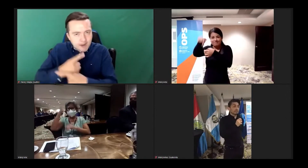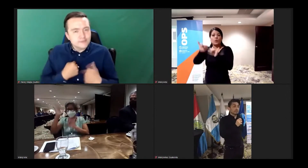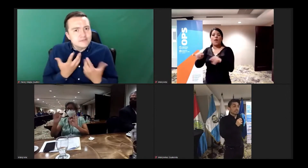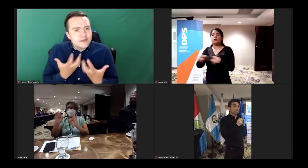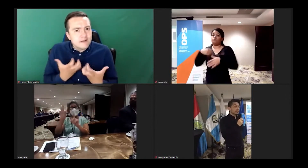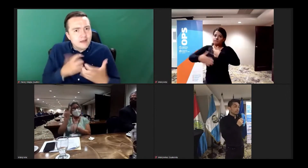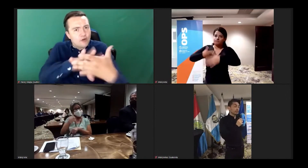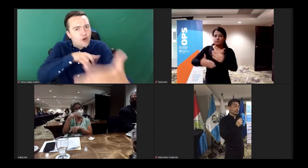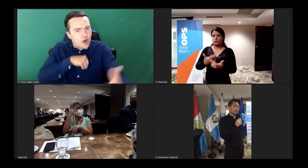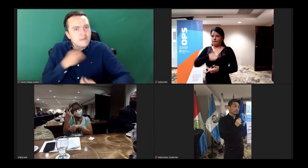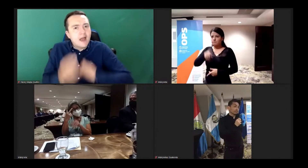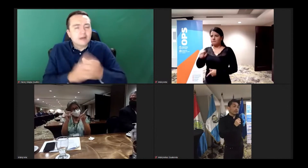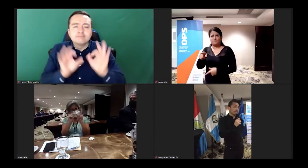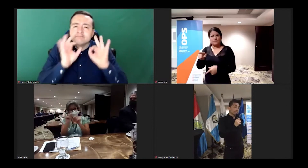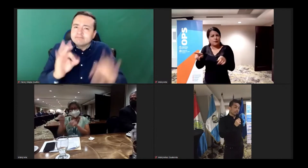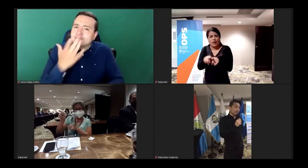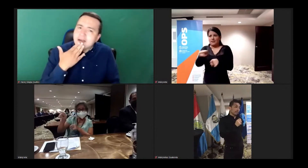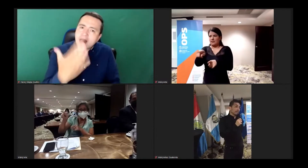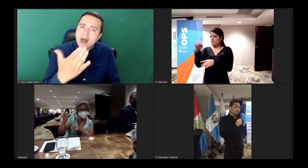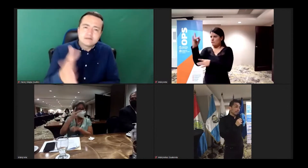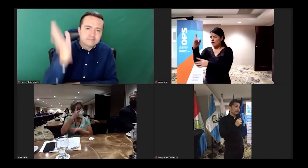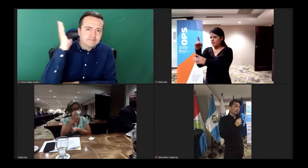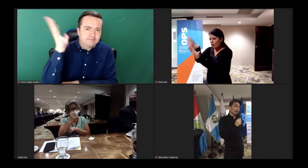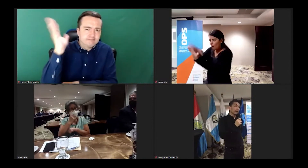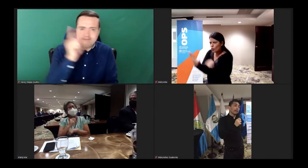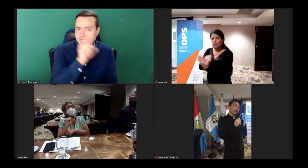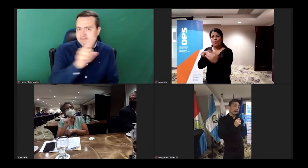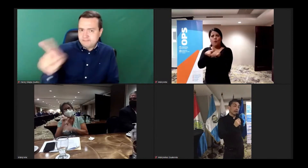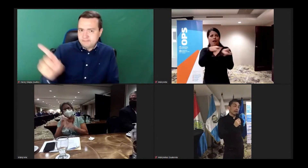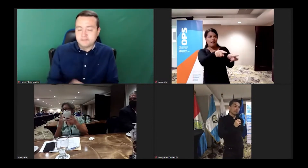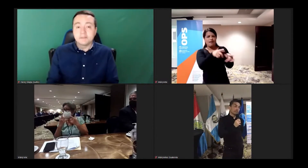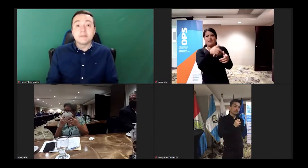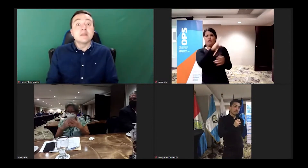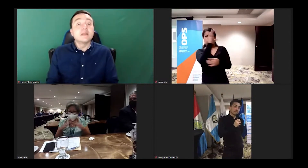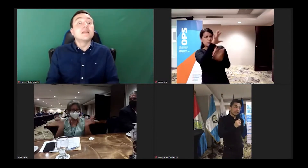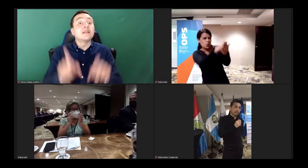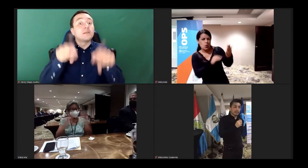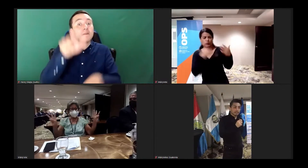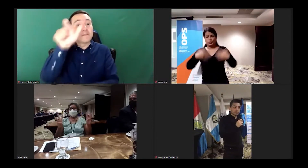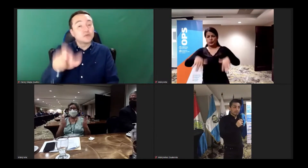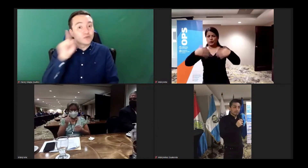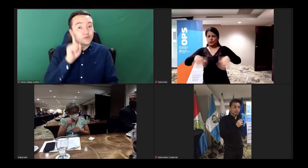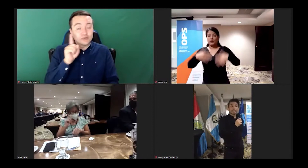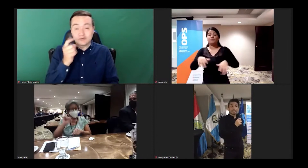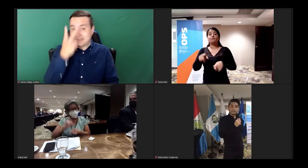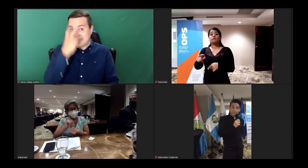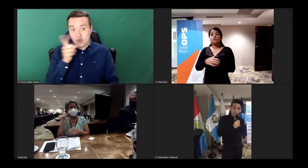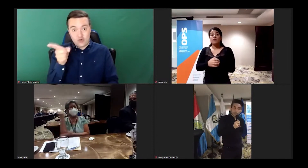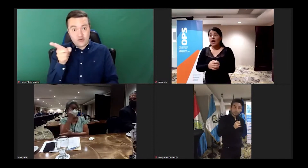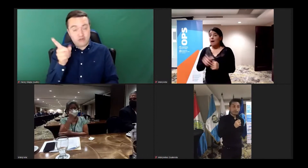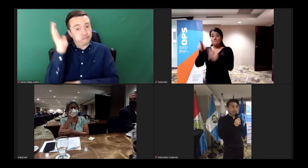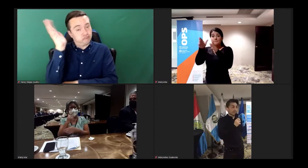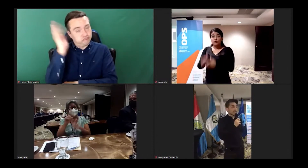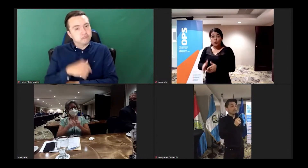Muchas gracias por darnos esa ponencia, y también para la persona ciega que dio su ponencia, también